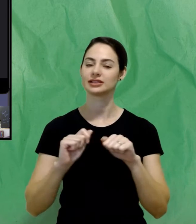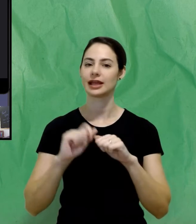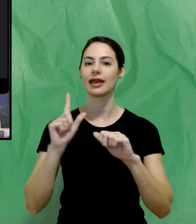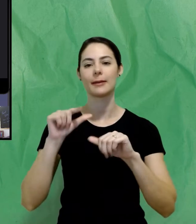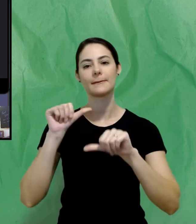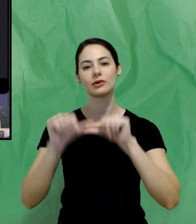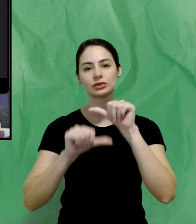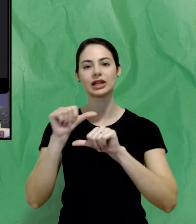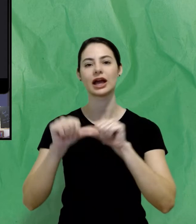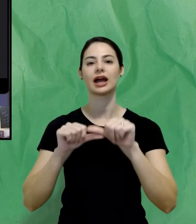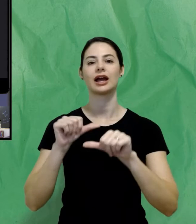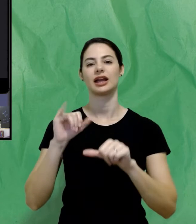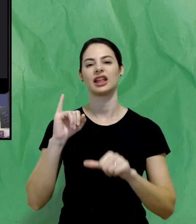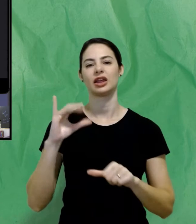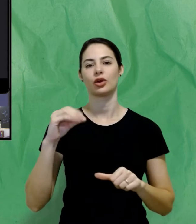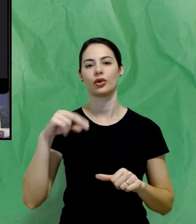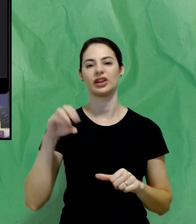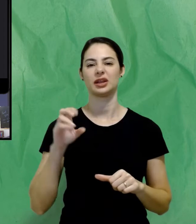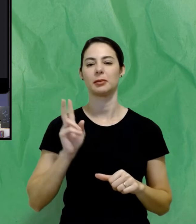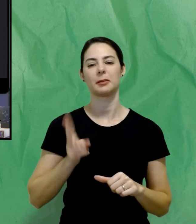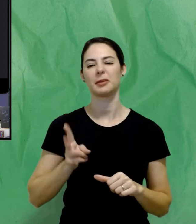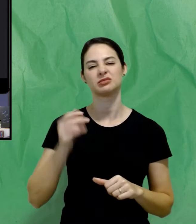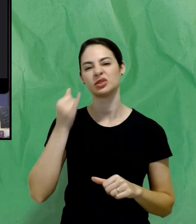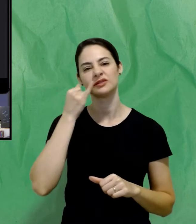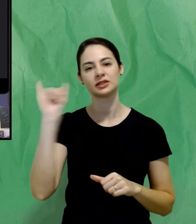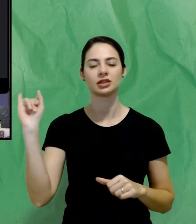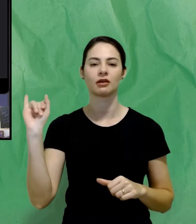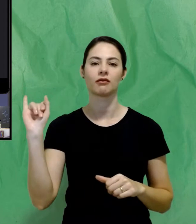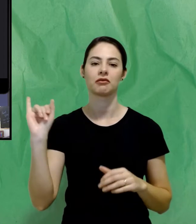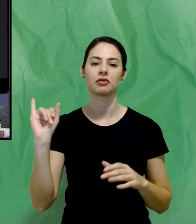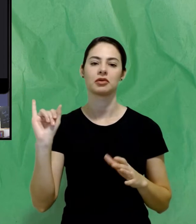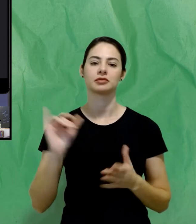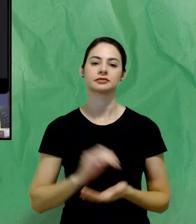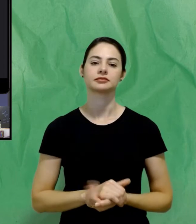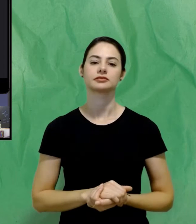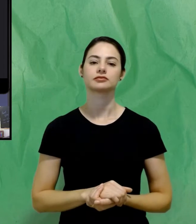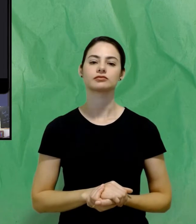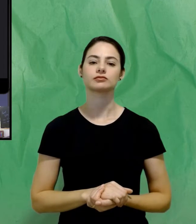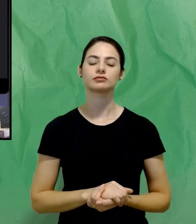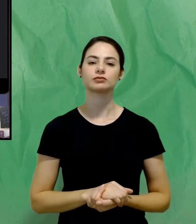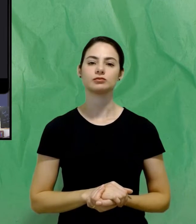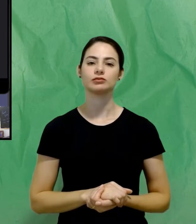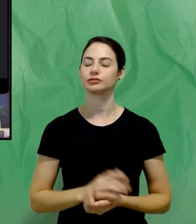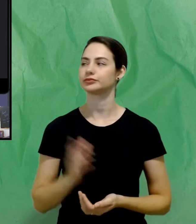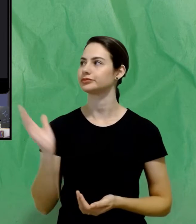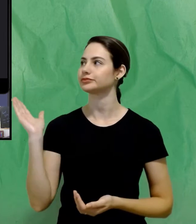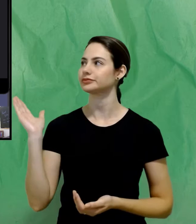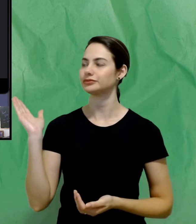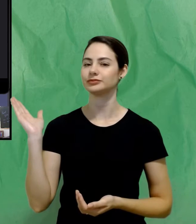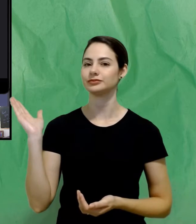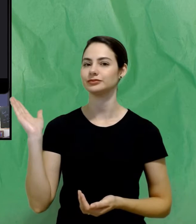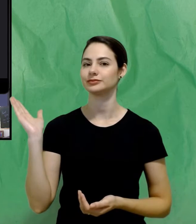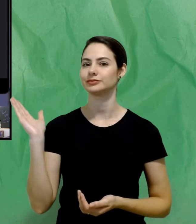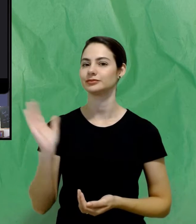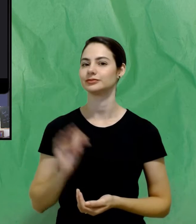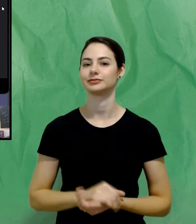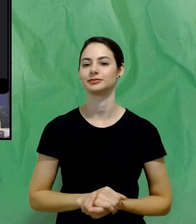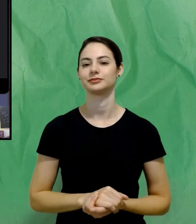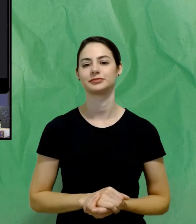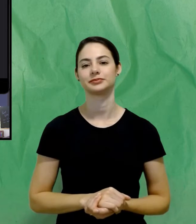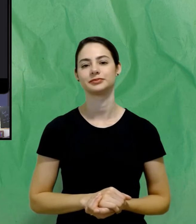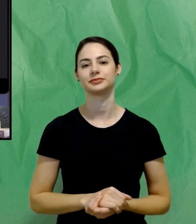o ícone, né, para não ficar o mesmo. Eu vou usar um clipboard text, acho que vai ficar